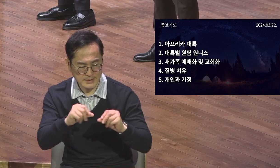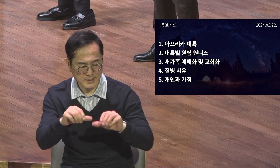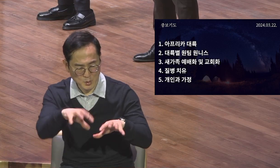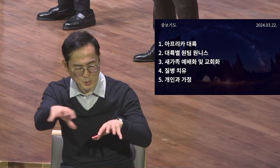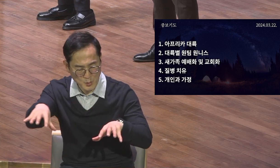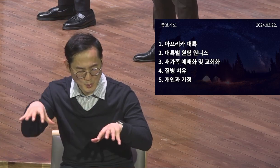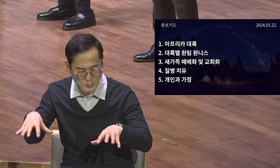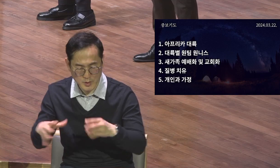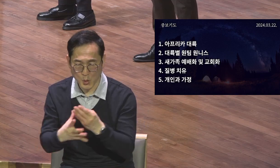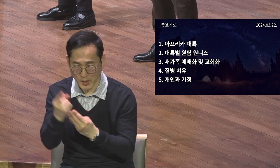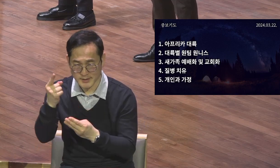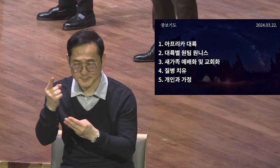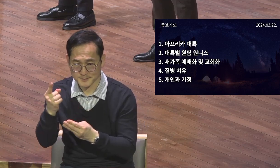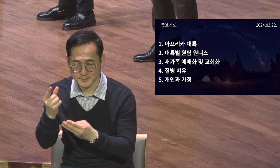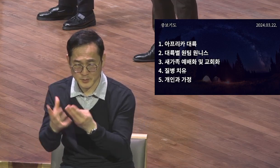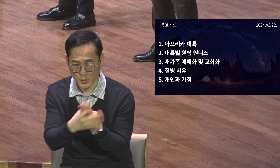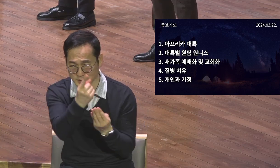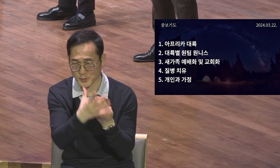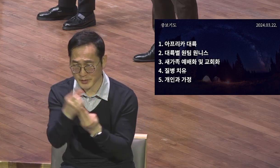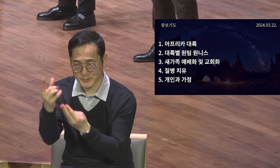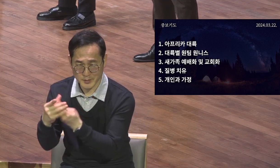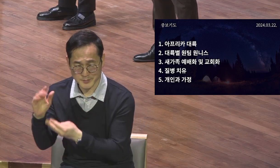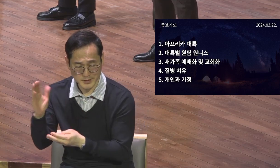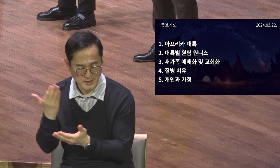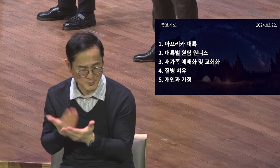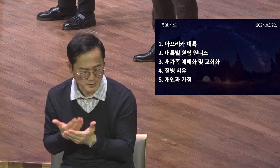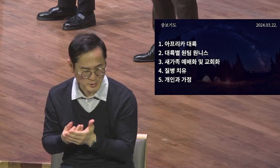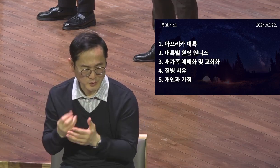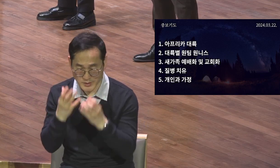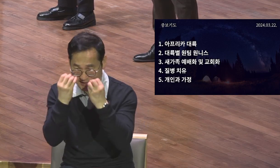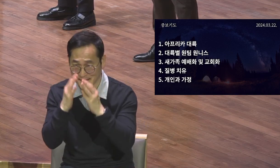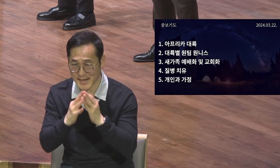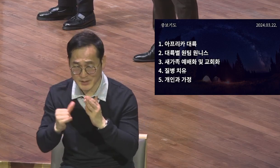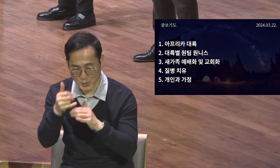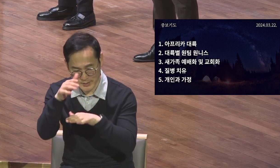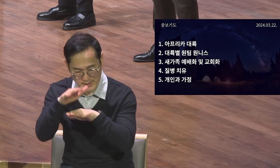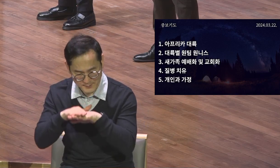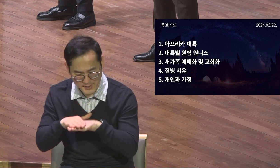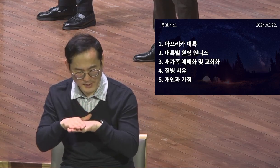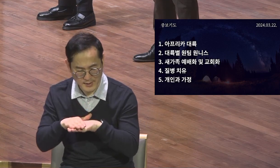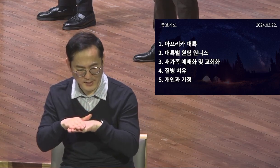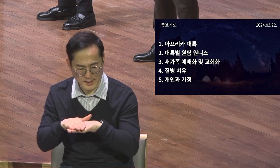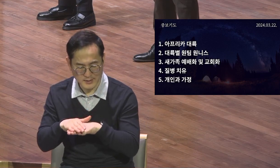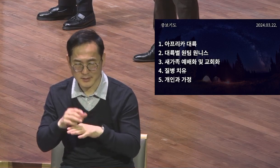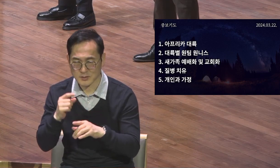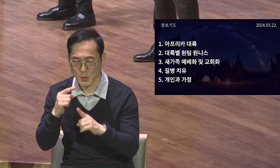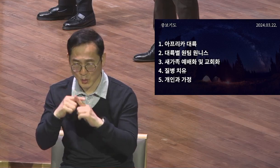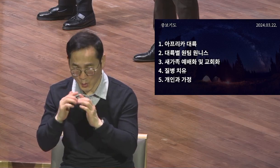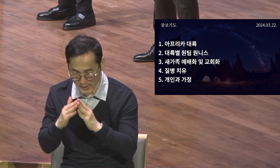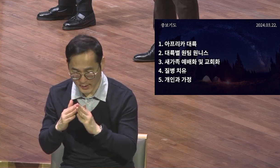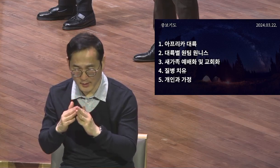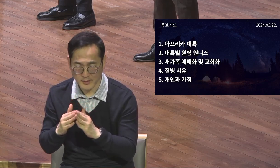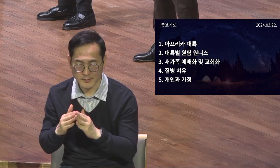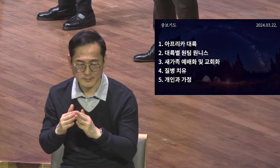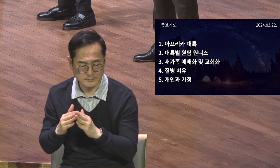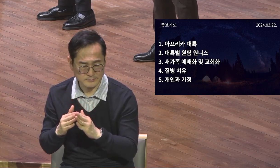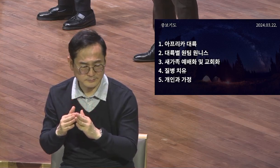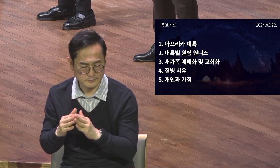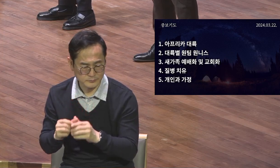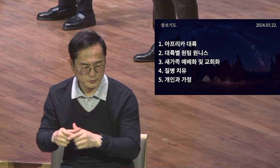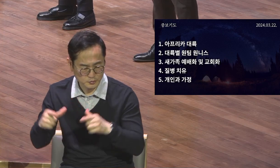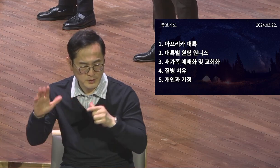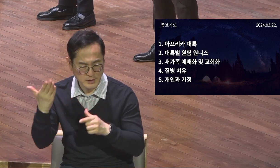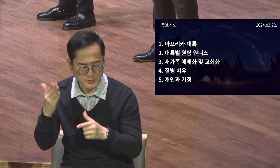놓고 질병으로 고통받고 있는 모든 예언의 환우들과 질병 치유가 있게 하여 주시옵소서. 개인과 가정의 기도 제목을 두고 다